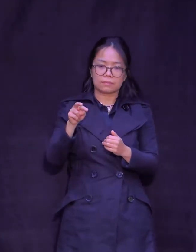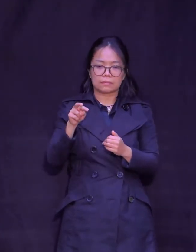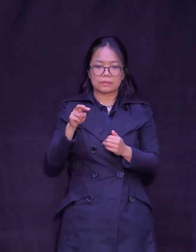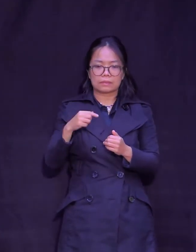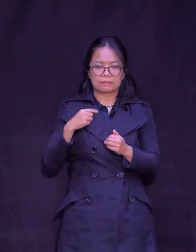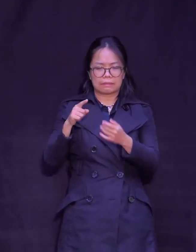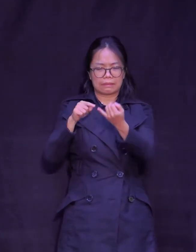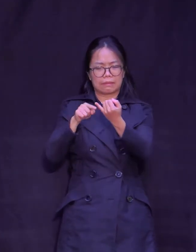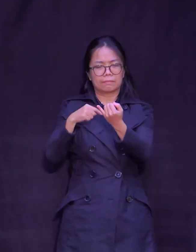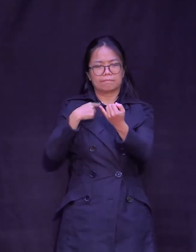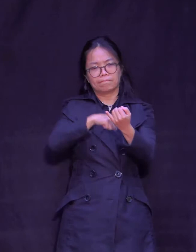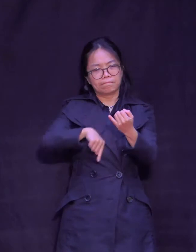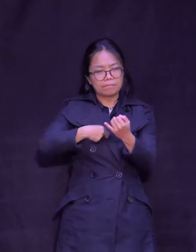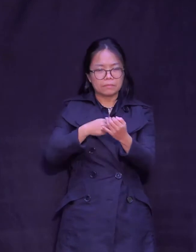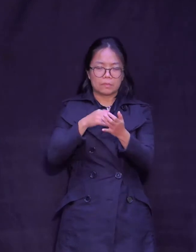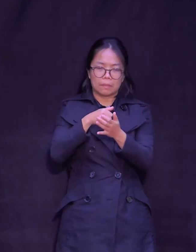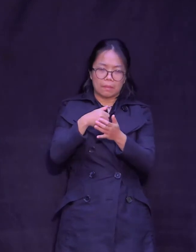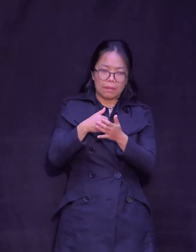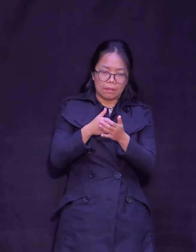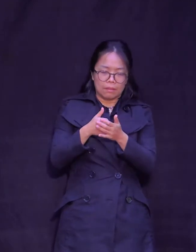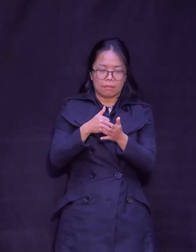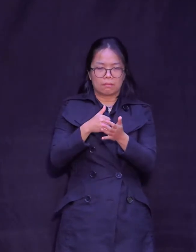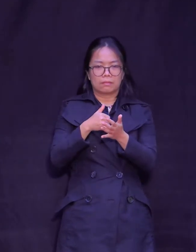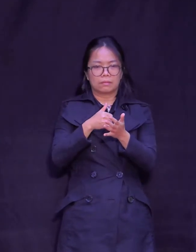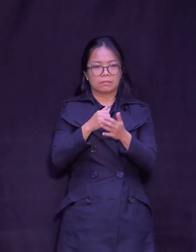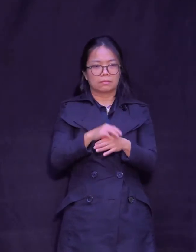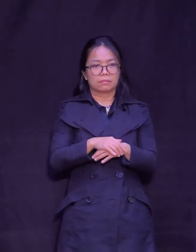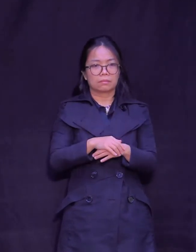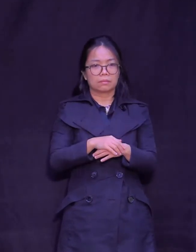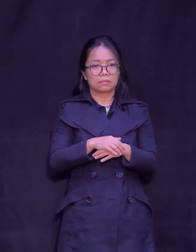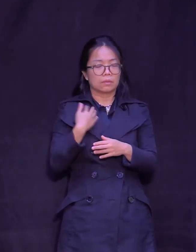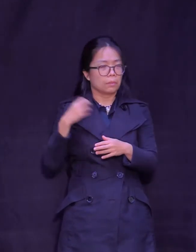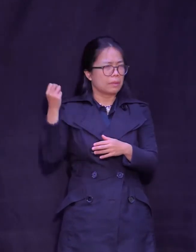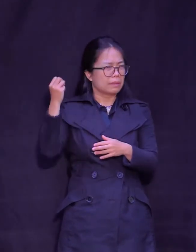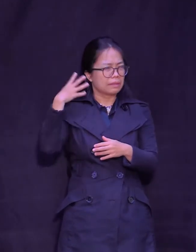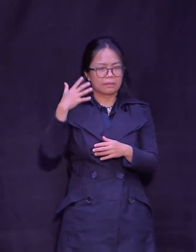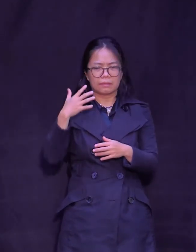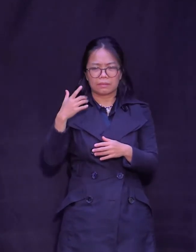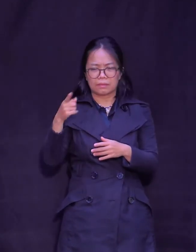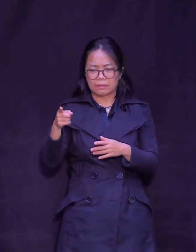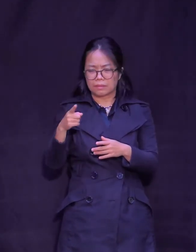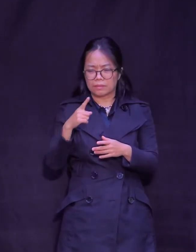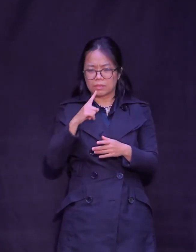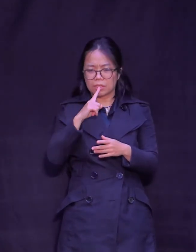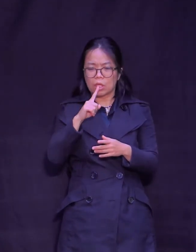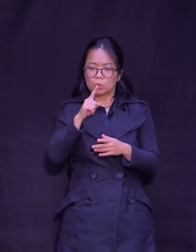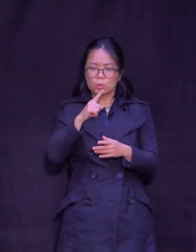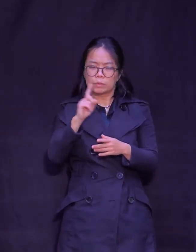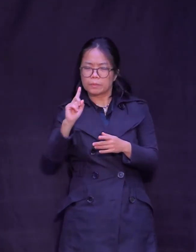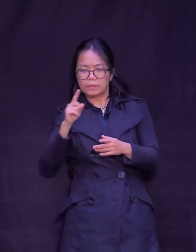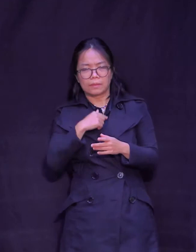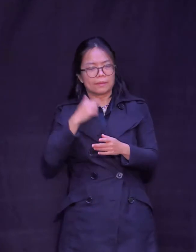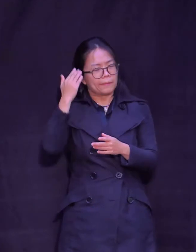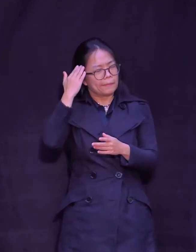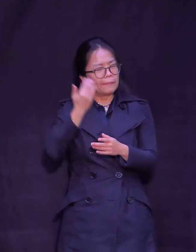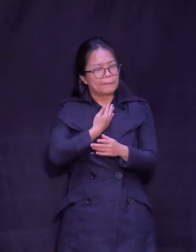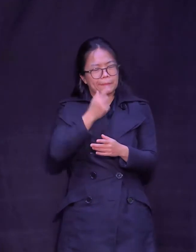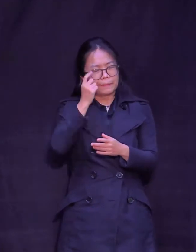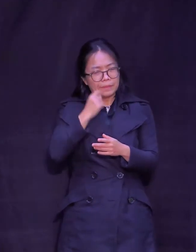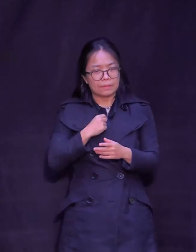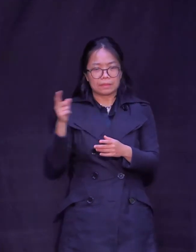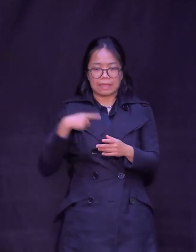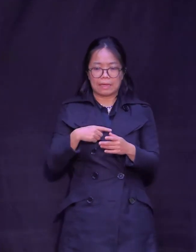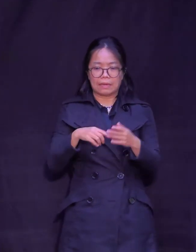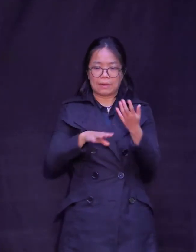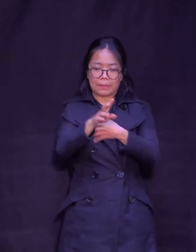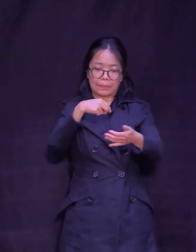身体非常的微弱，我们听到很不舍得的他所讲的话。他跟他身边的